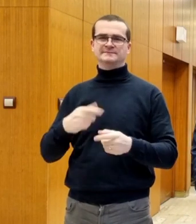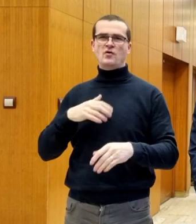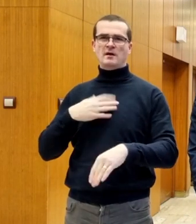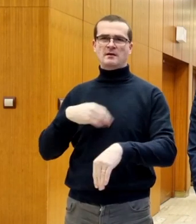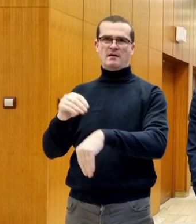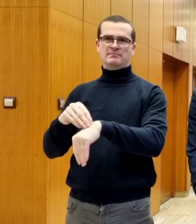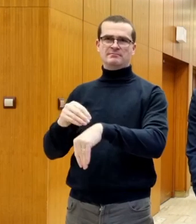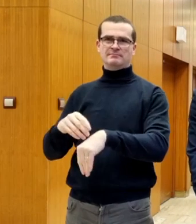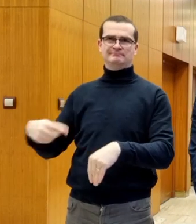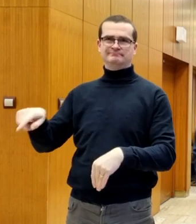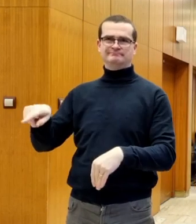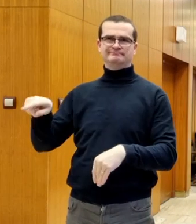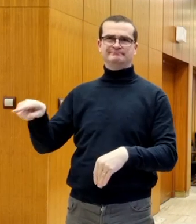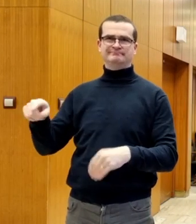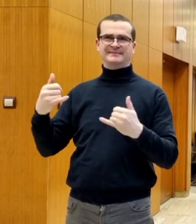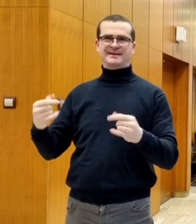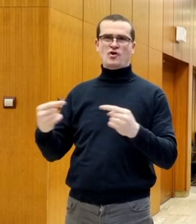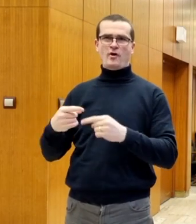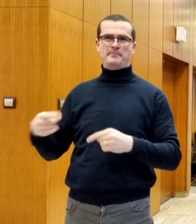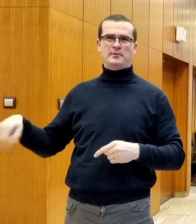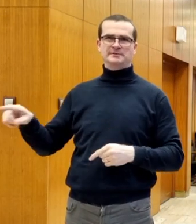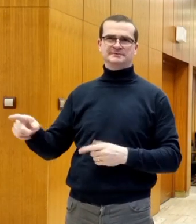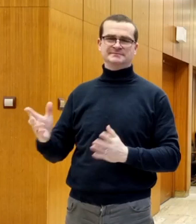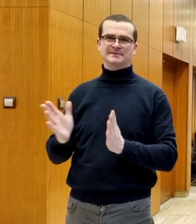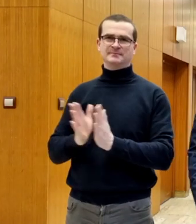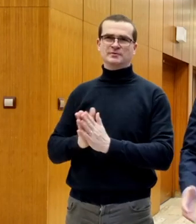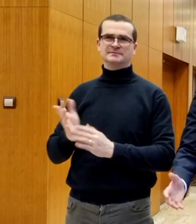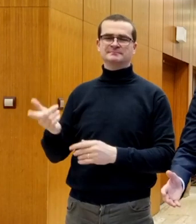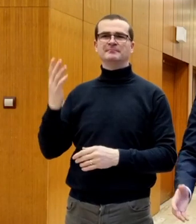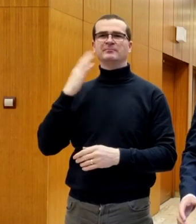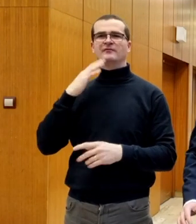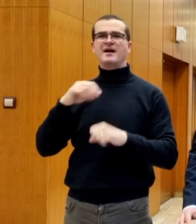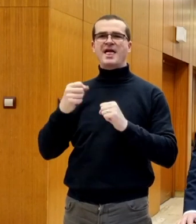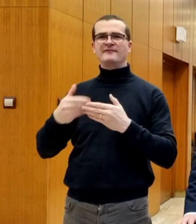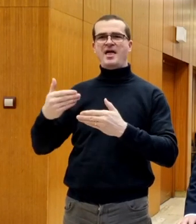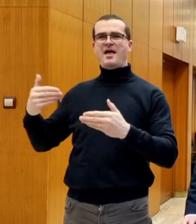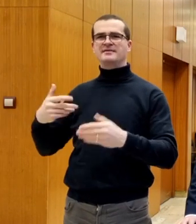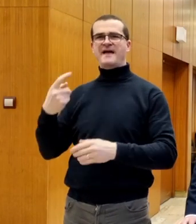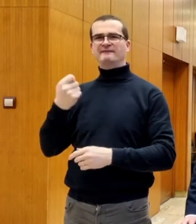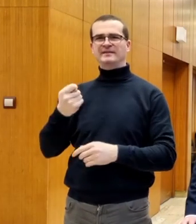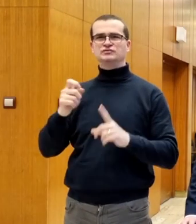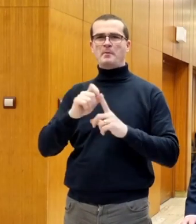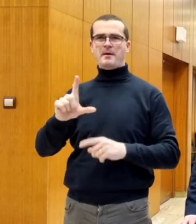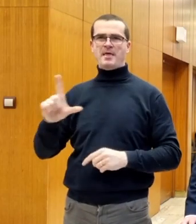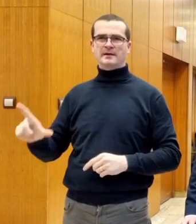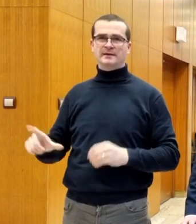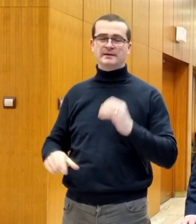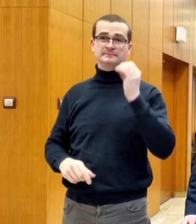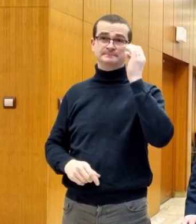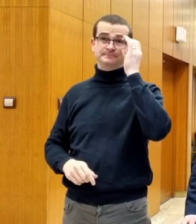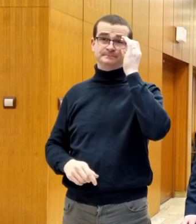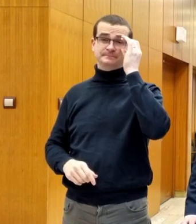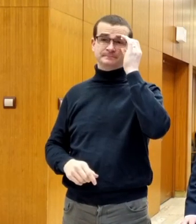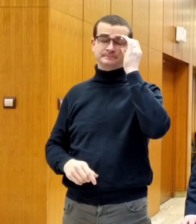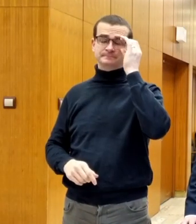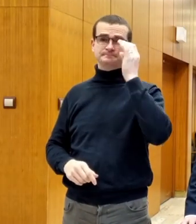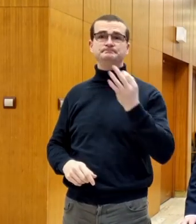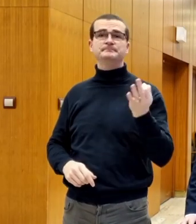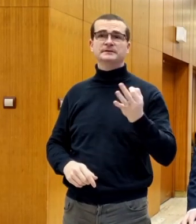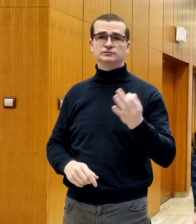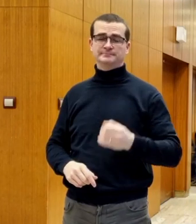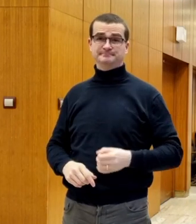odkázal aj súčasnej opozícii a bývalým teda vládam Roberta Fica a Petra Pellegriniho. Pretože,